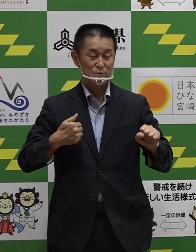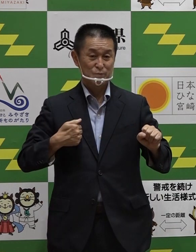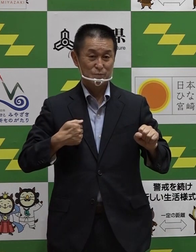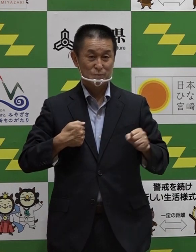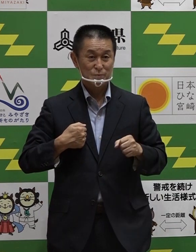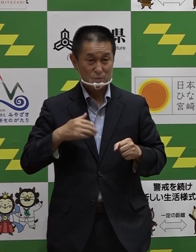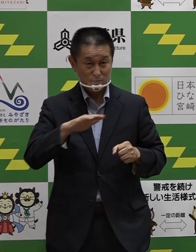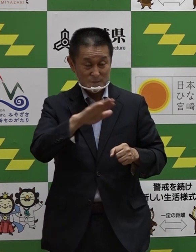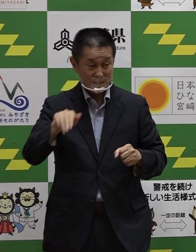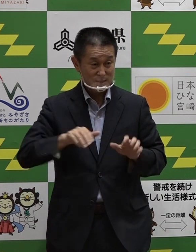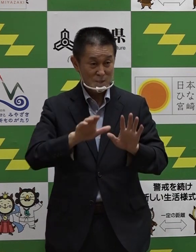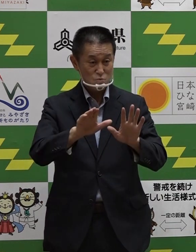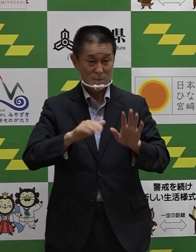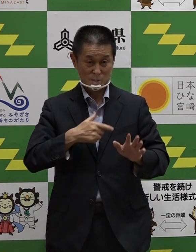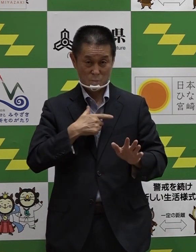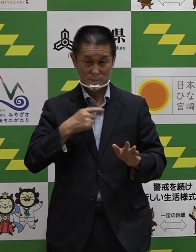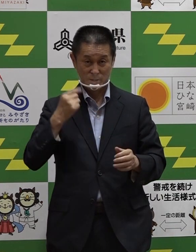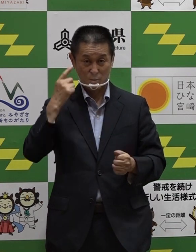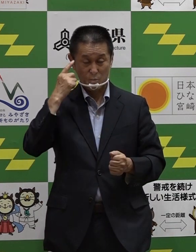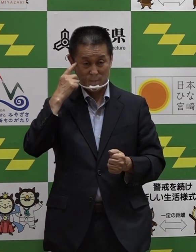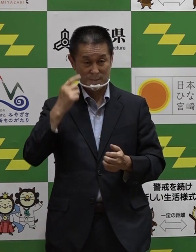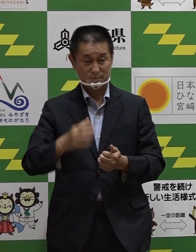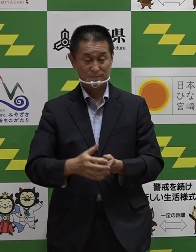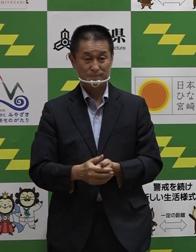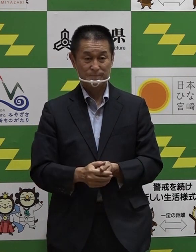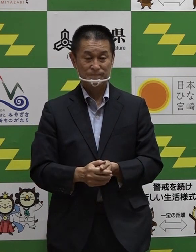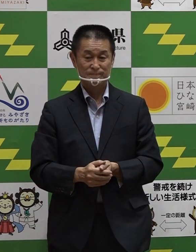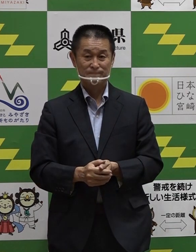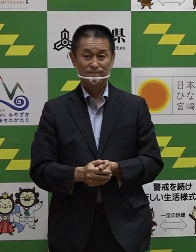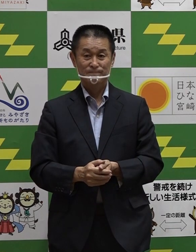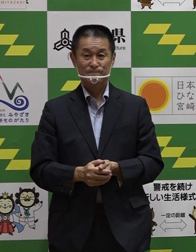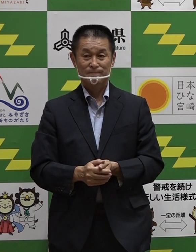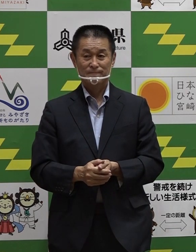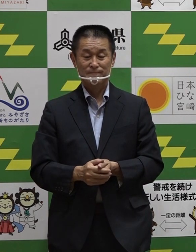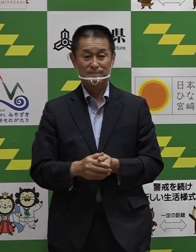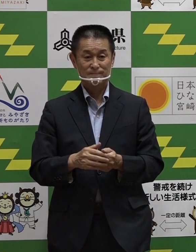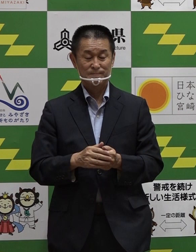け止めていただければなというふうに思っています。